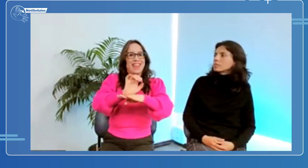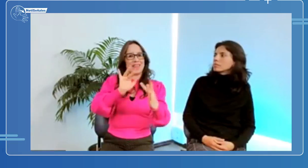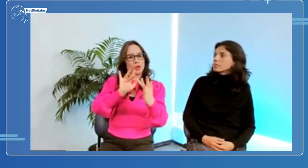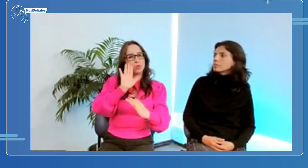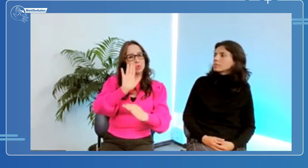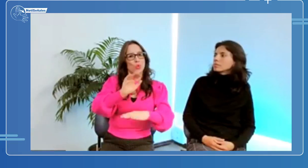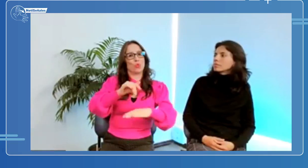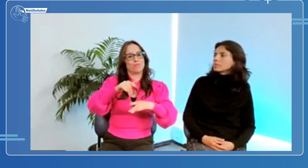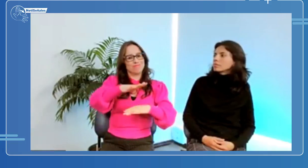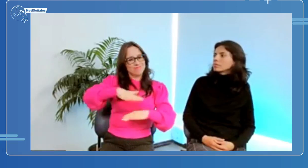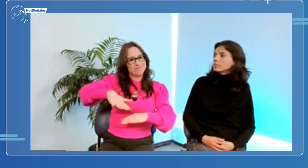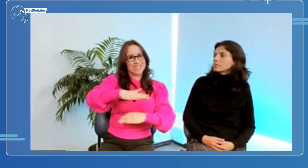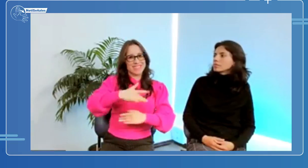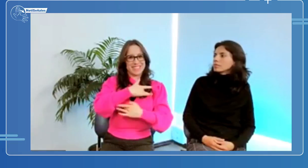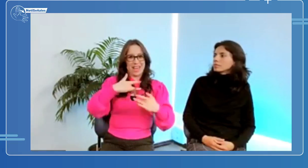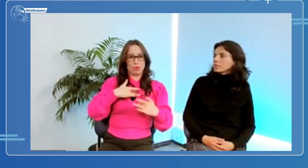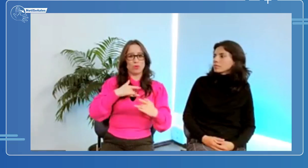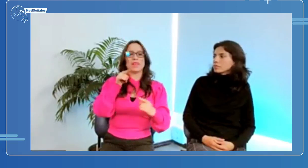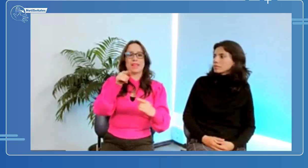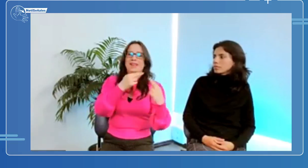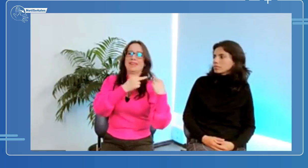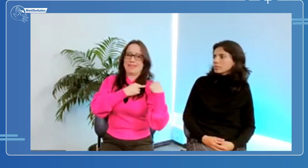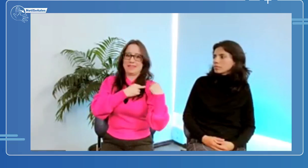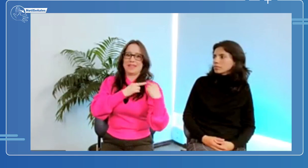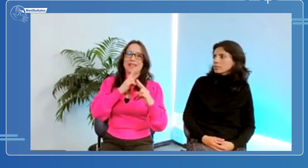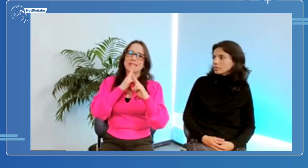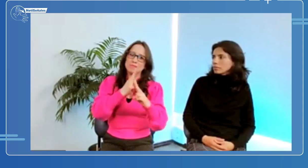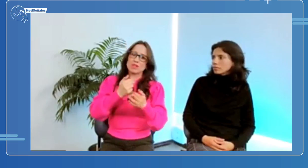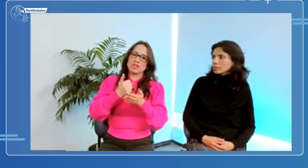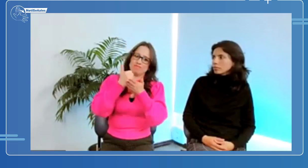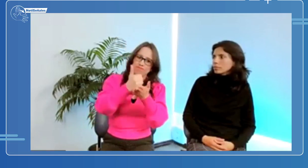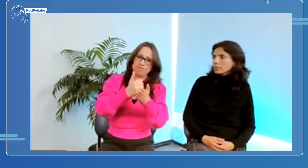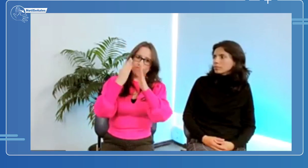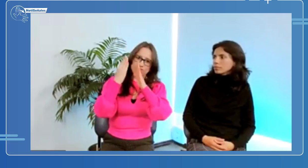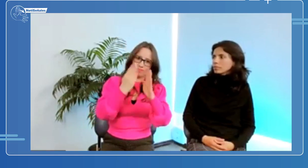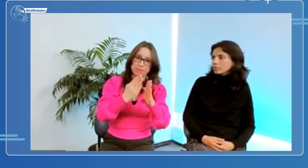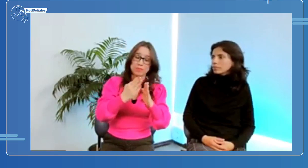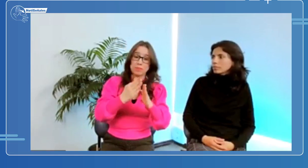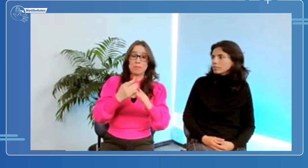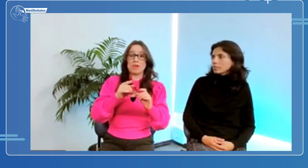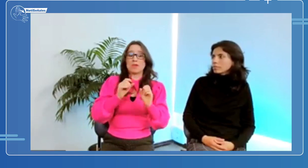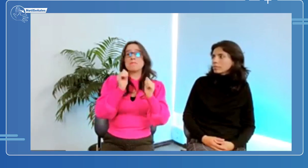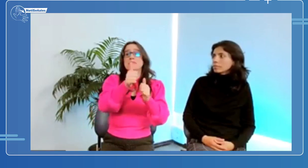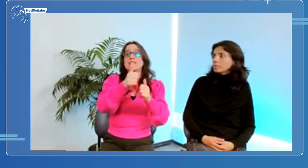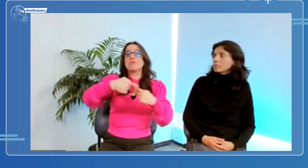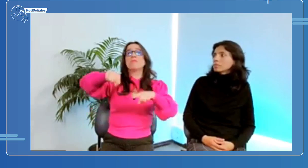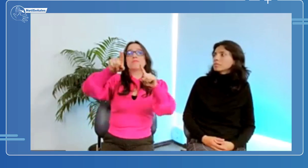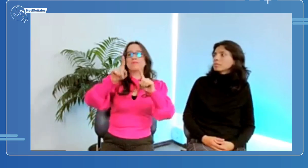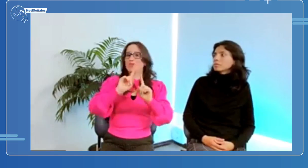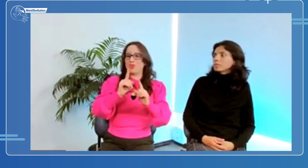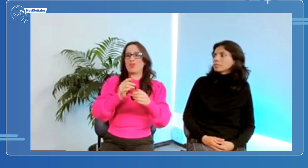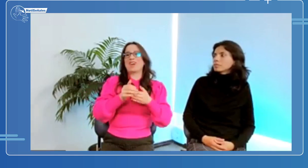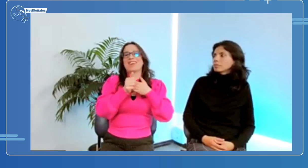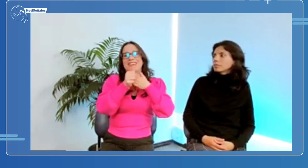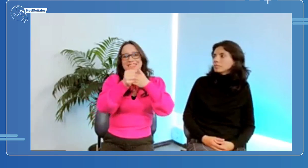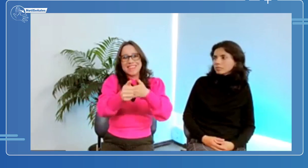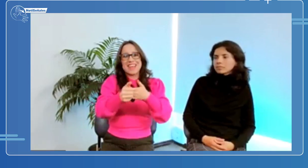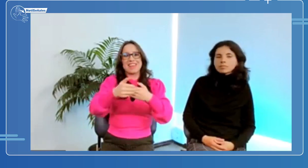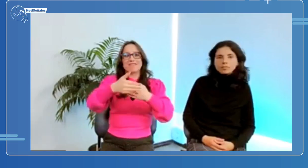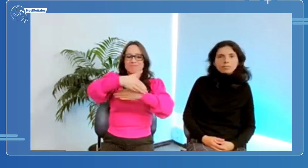solicitudes, quejas o reclamos, pues orientamos a la persona para que pueda hacer esta diligencia,